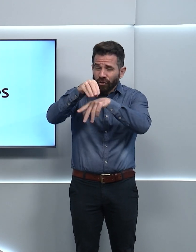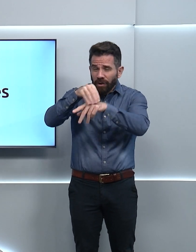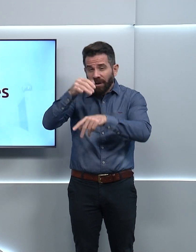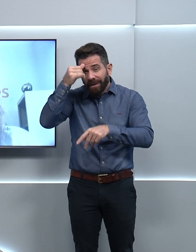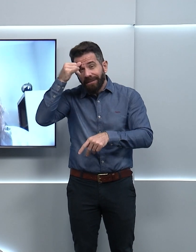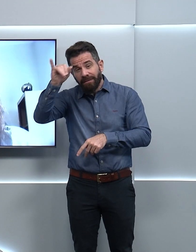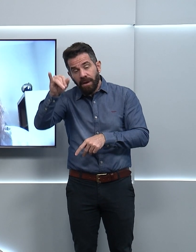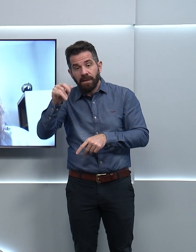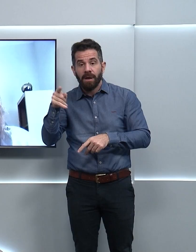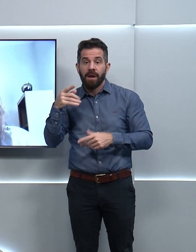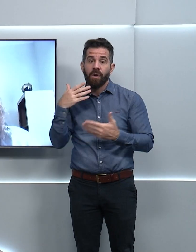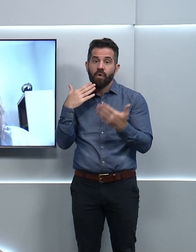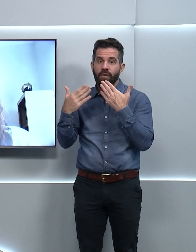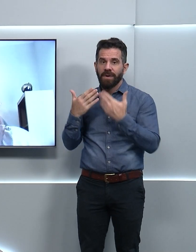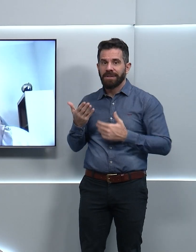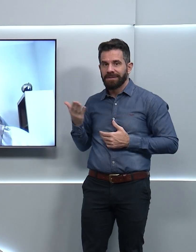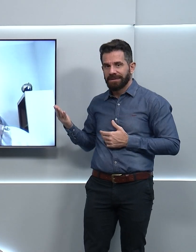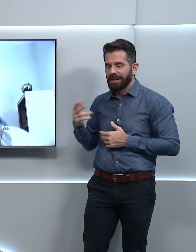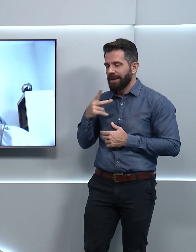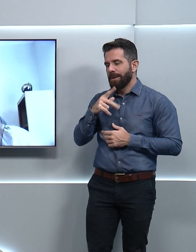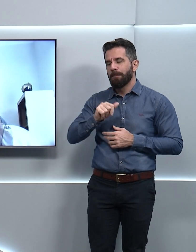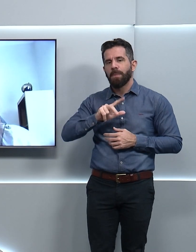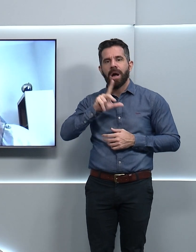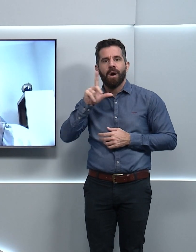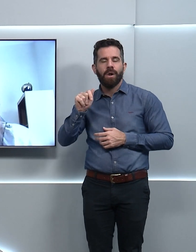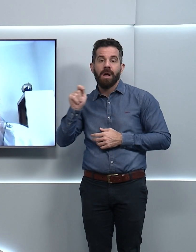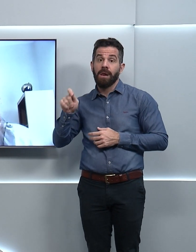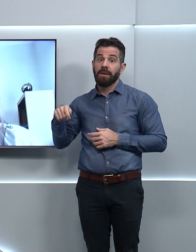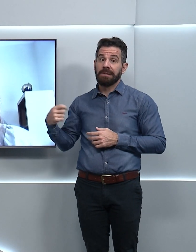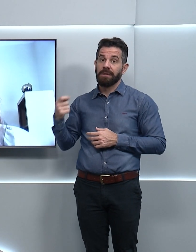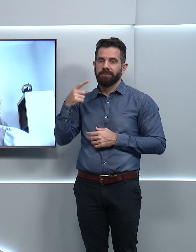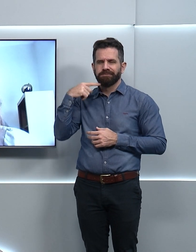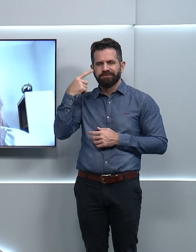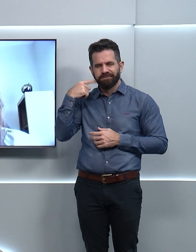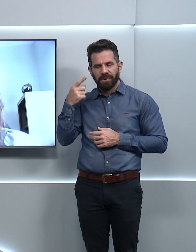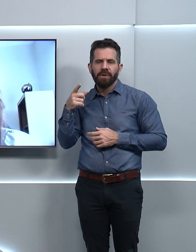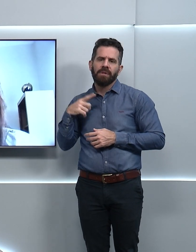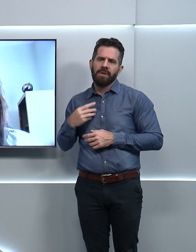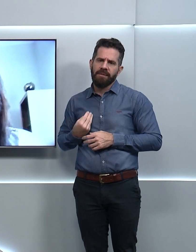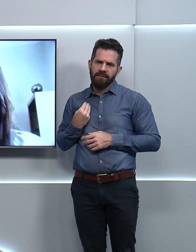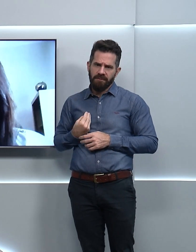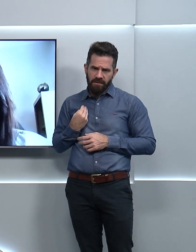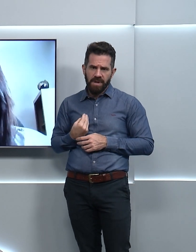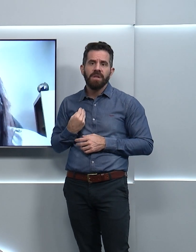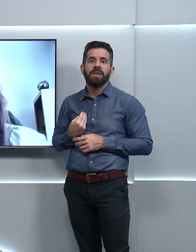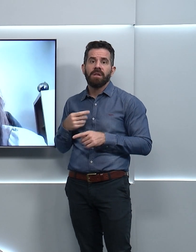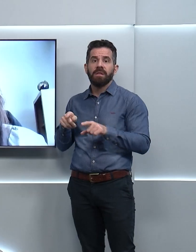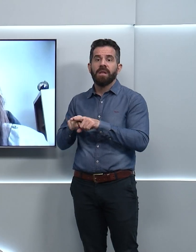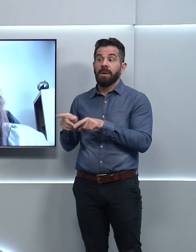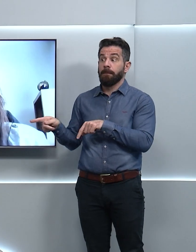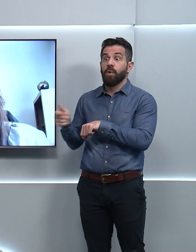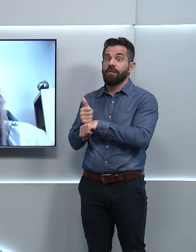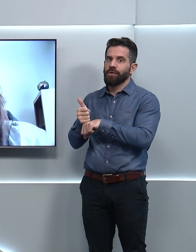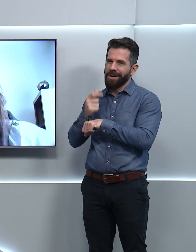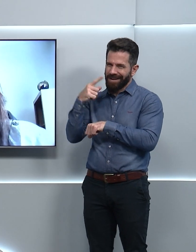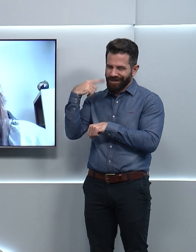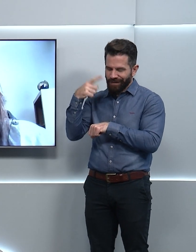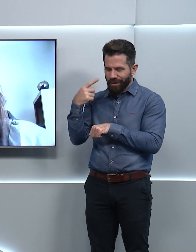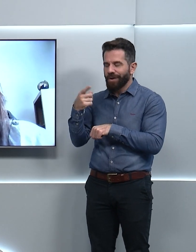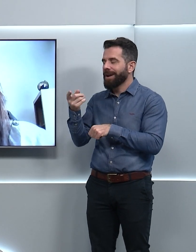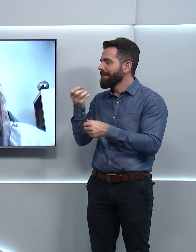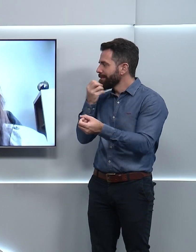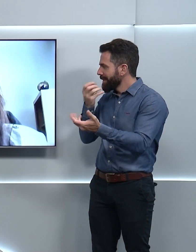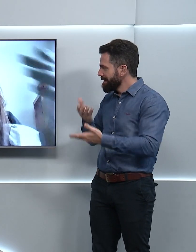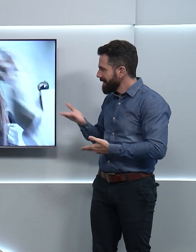a advogada, a Paula Alexandrina, que aparece aqui de forma remota para conversar com a gente. Olá, tudo bem com a senhora? Seja muito